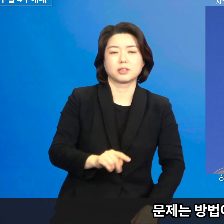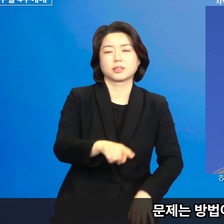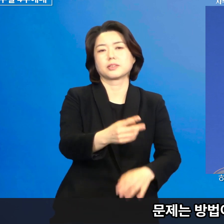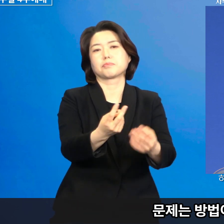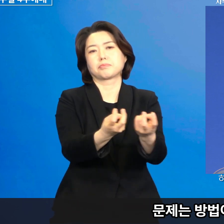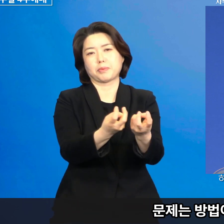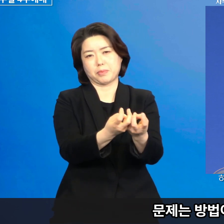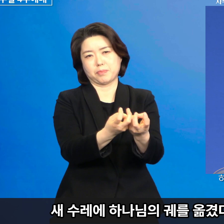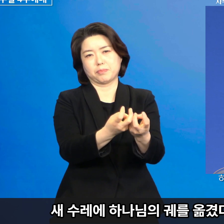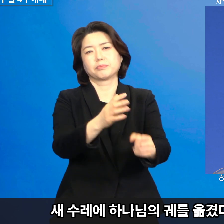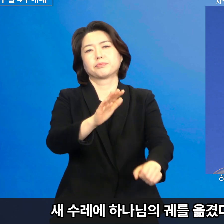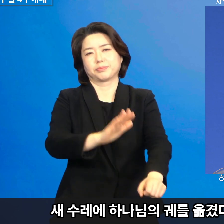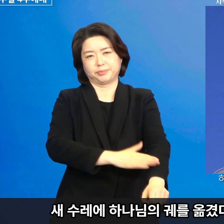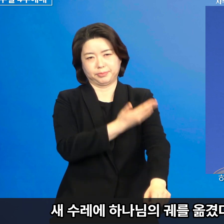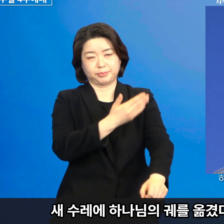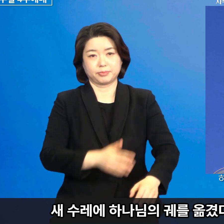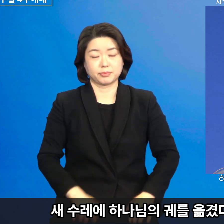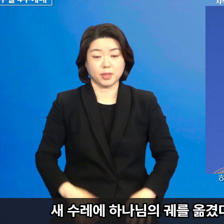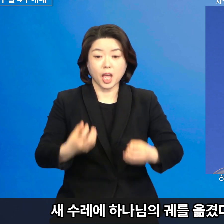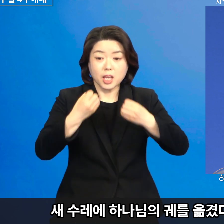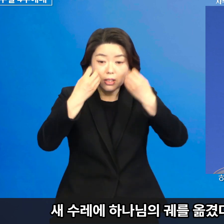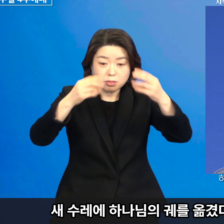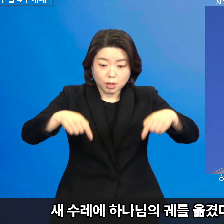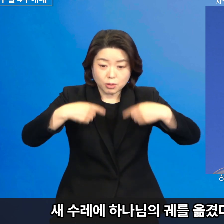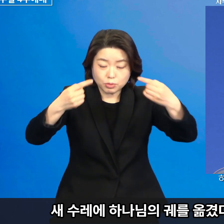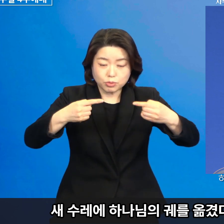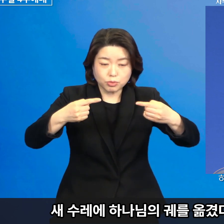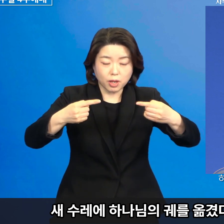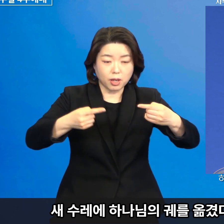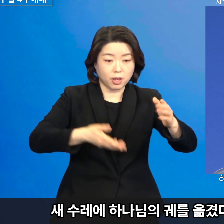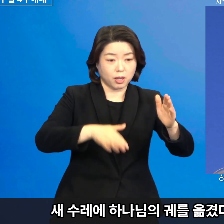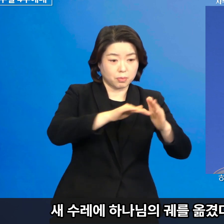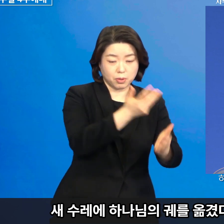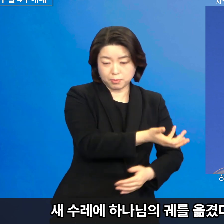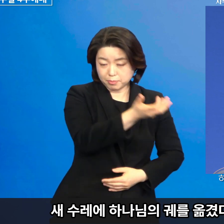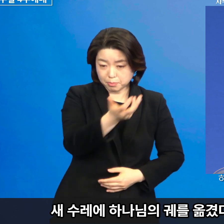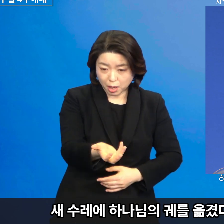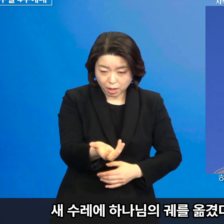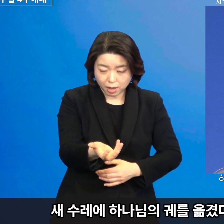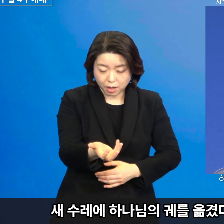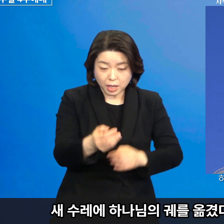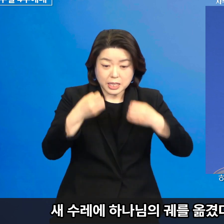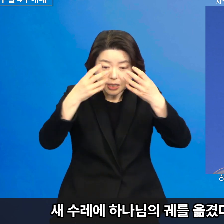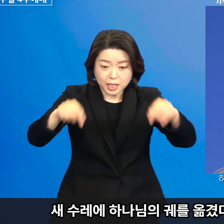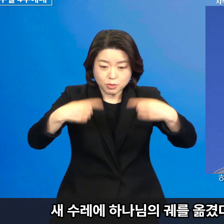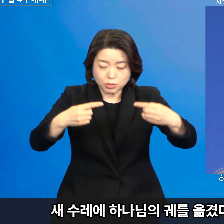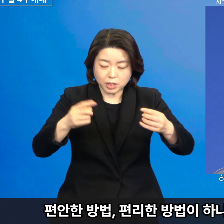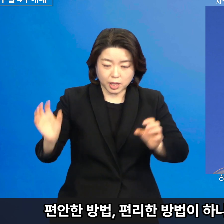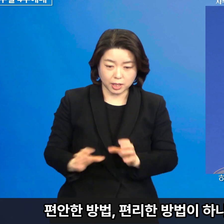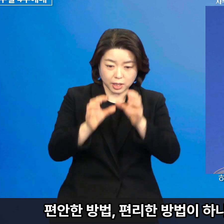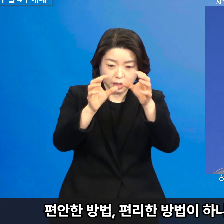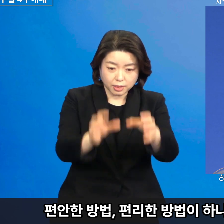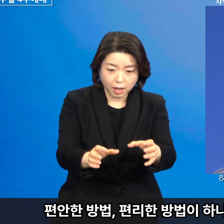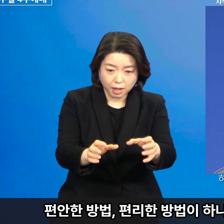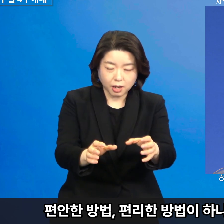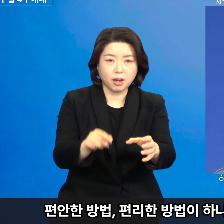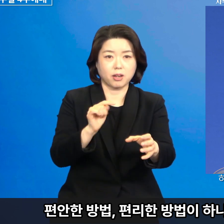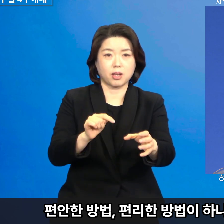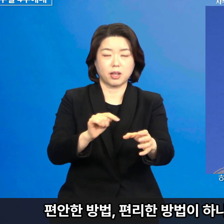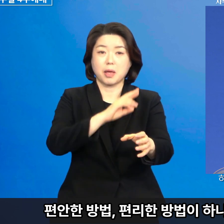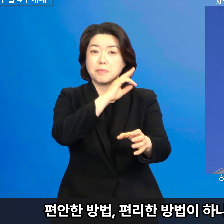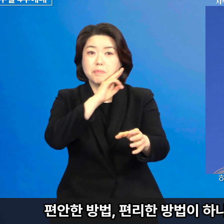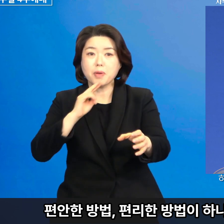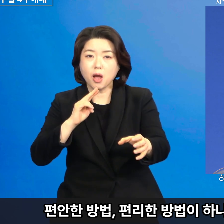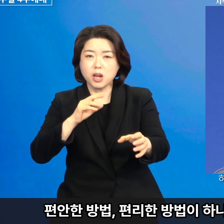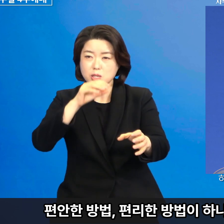방법이었습니다. 새 수레에 하나님의 궤를 옮겼다고 했는데 새 수레라고 하는 편안한 방법,